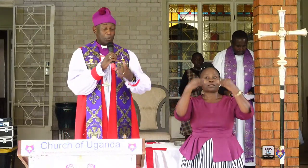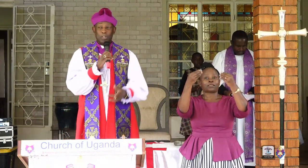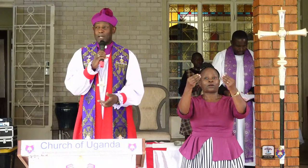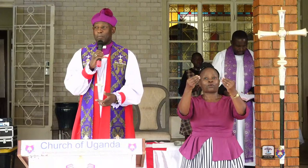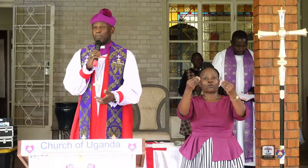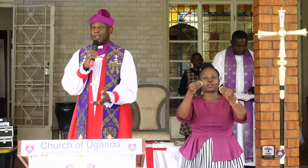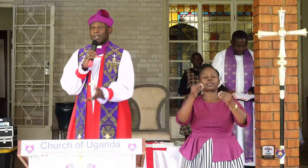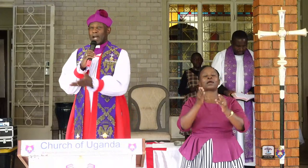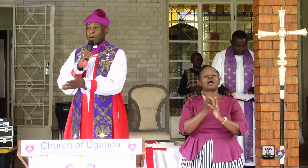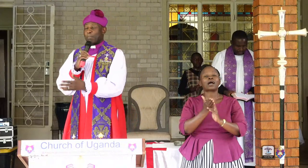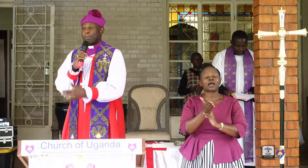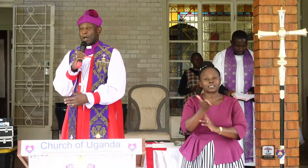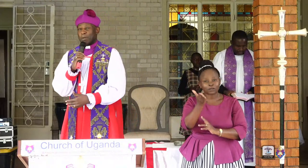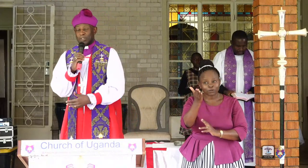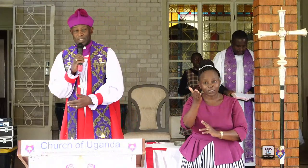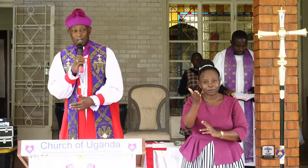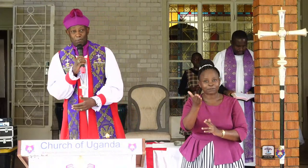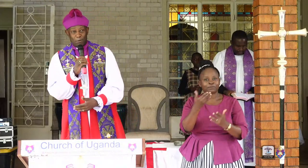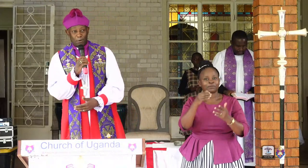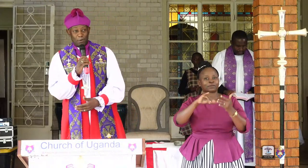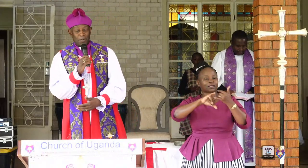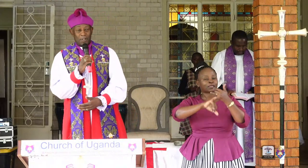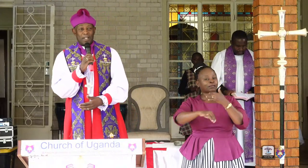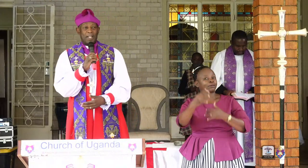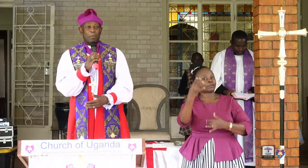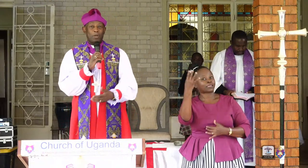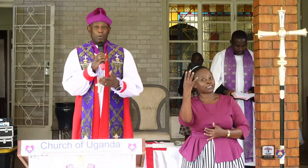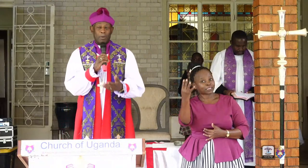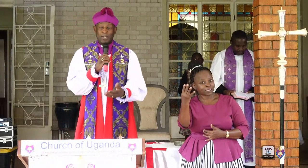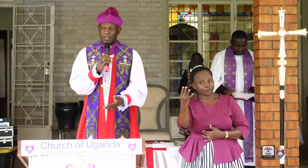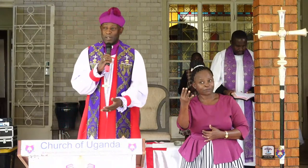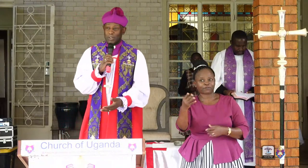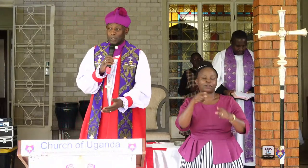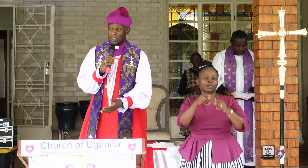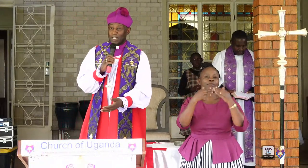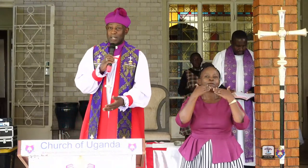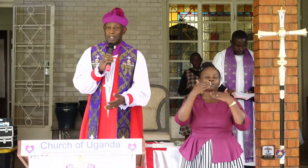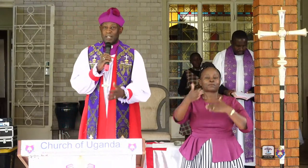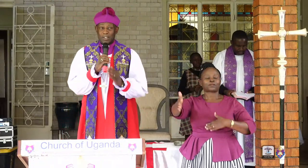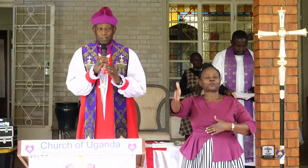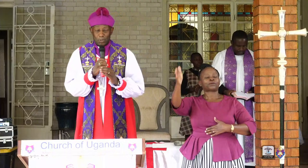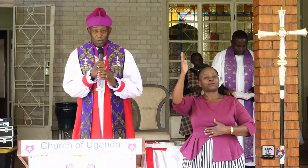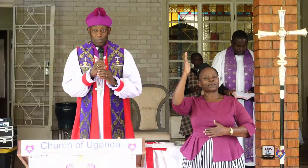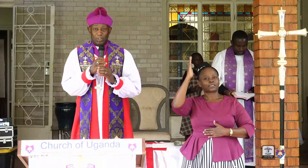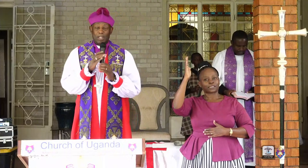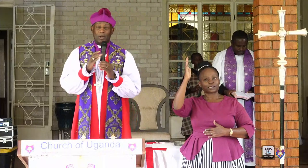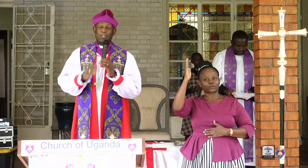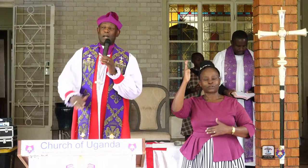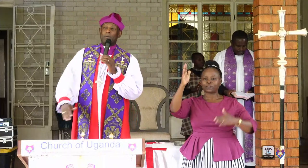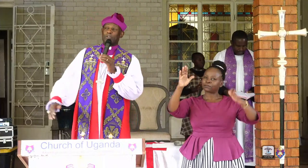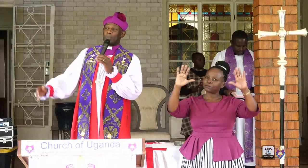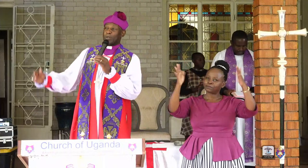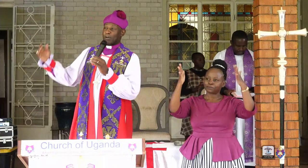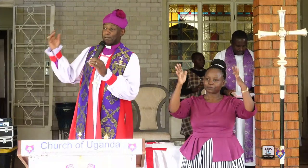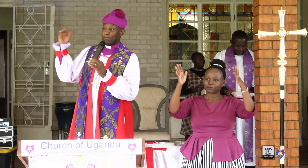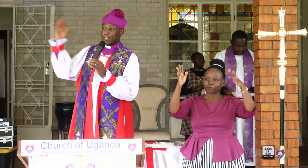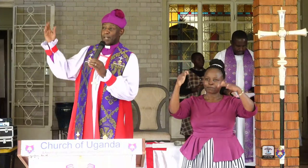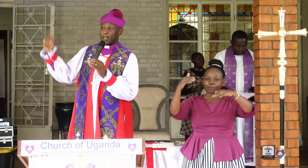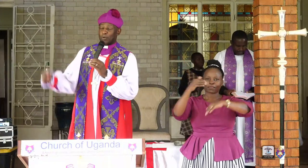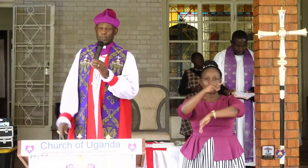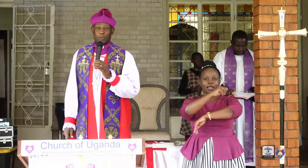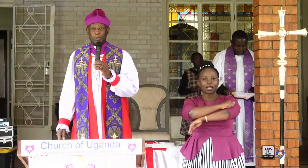ajja kuyitamu abasiniya 4 nammwe twebaliza Katonda tuyozezaayoza amasomero